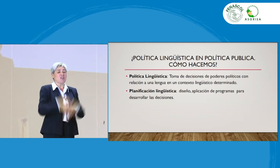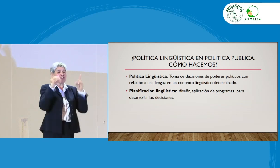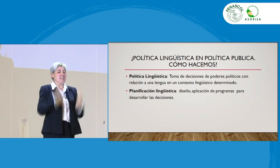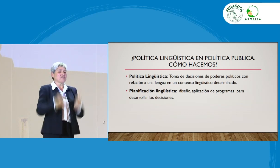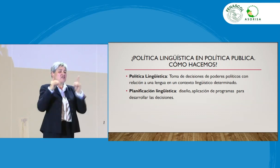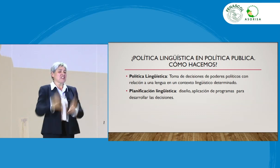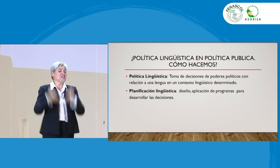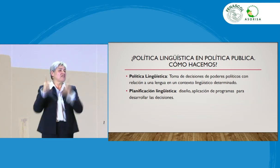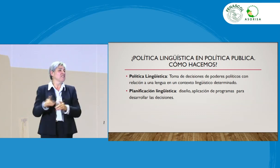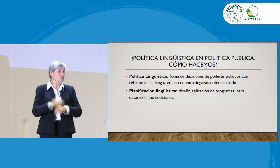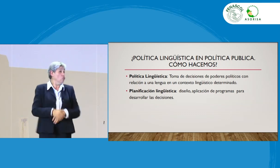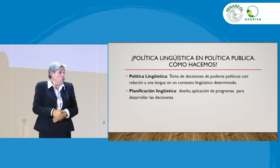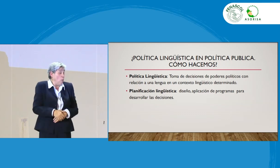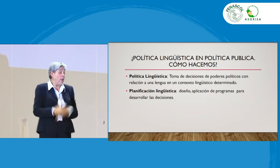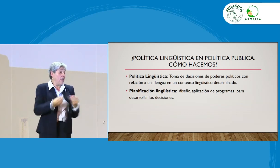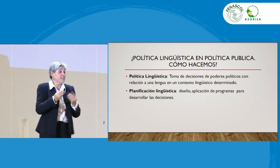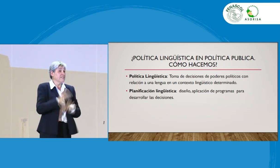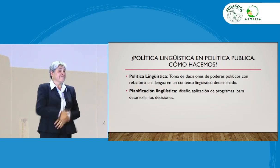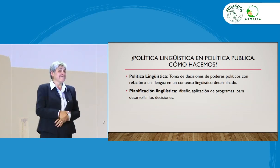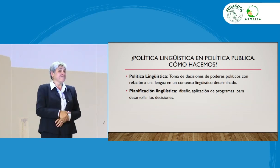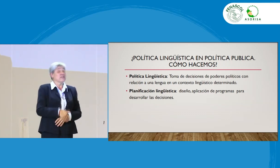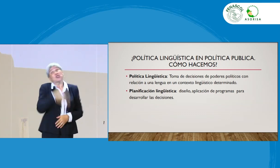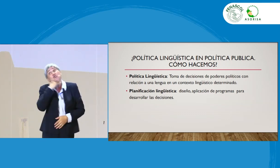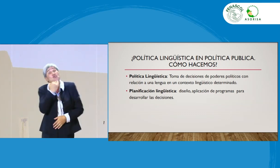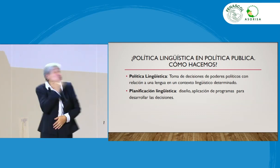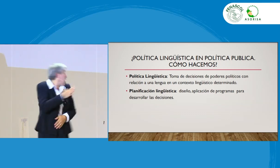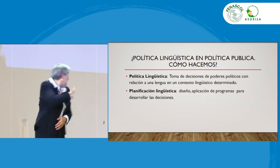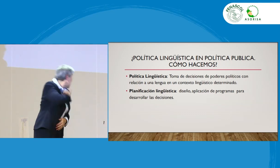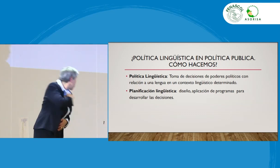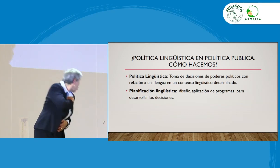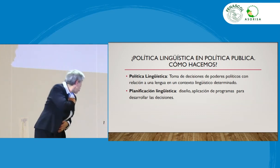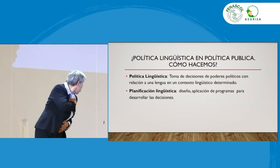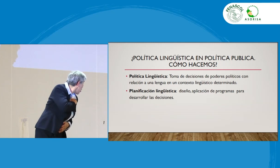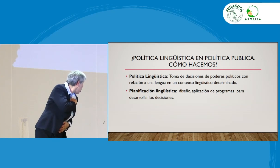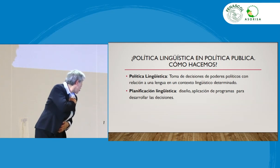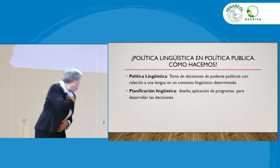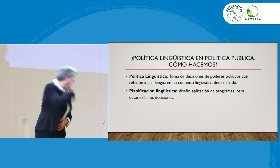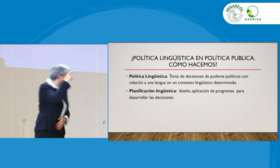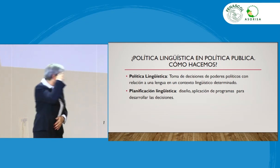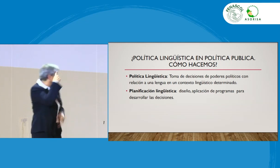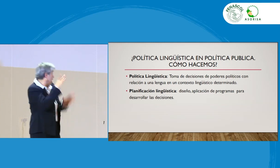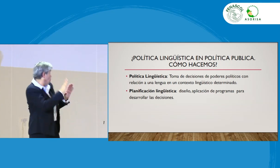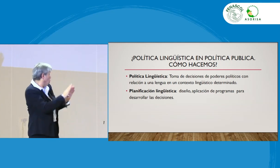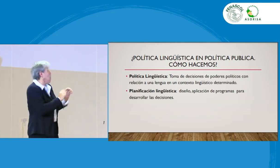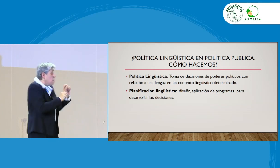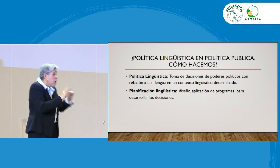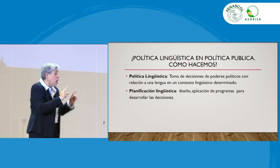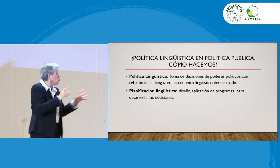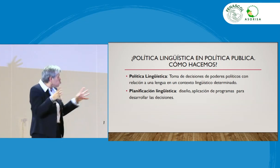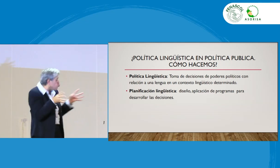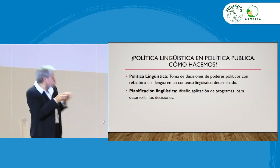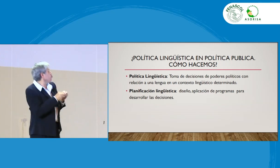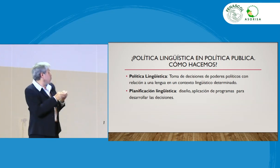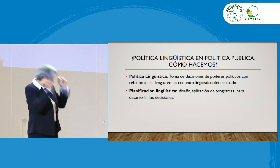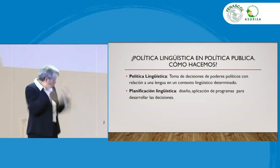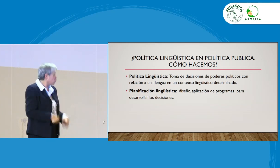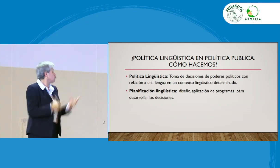decisiones, claro que sí, se puede hacer. No sé si Elisor, en este caso, podría ser parte, podemos llegar y ser